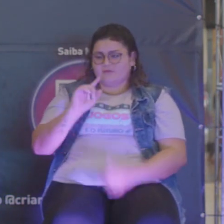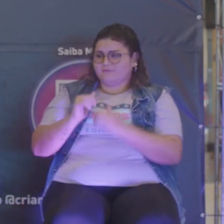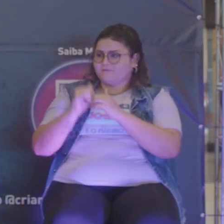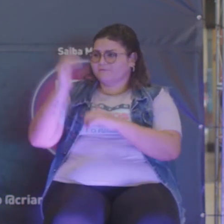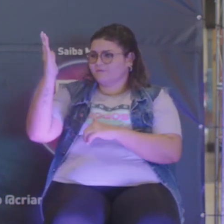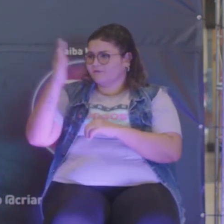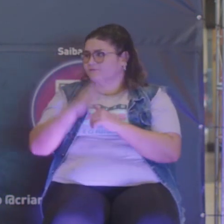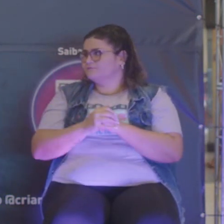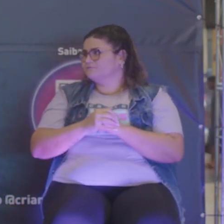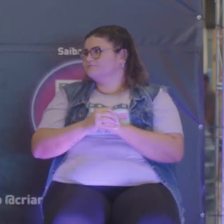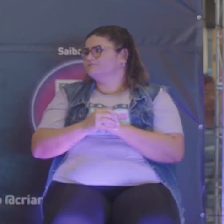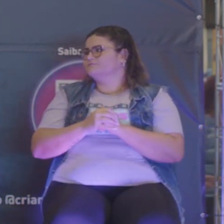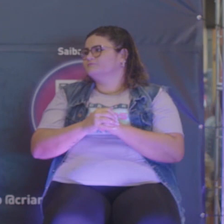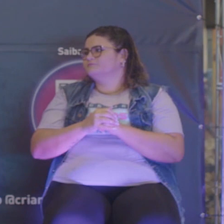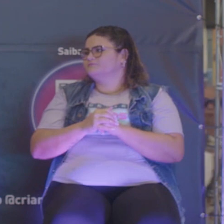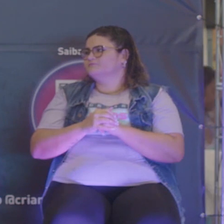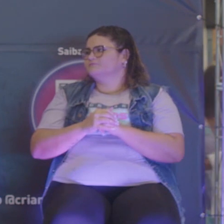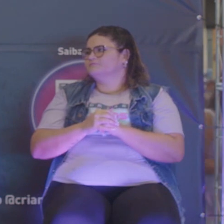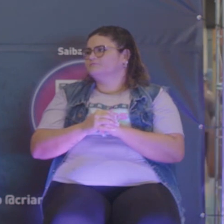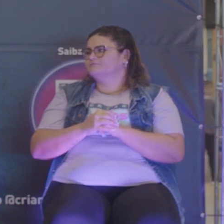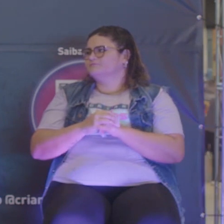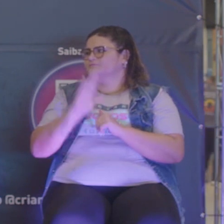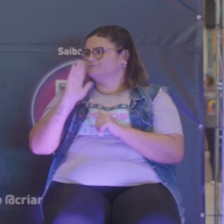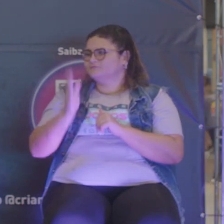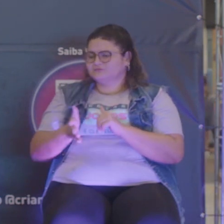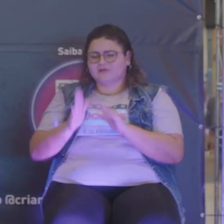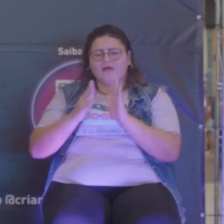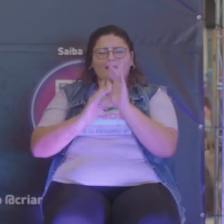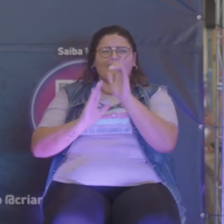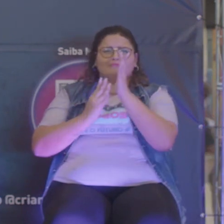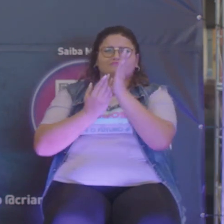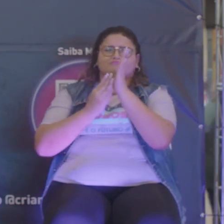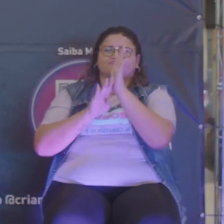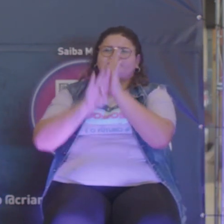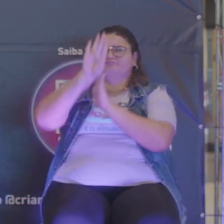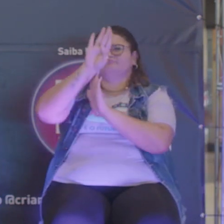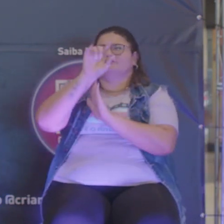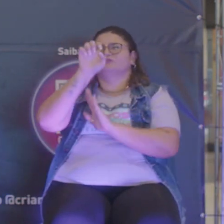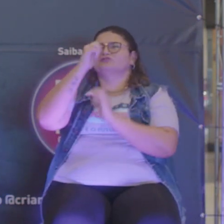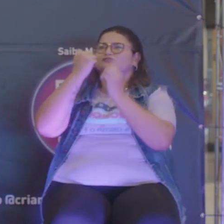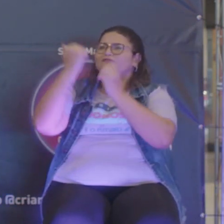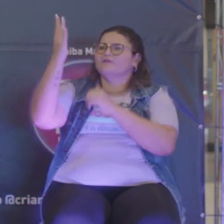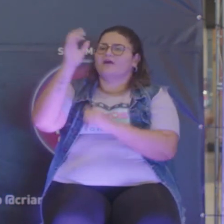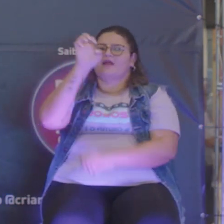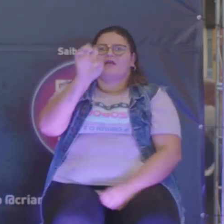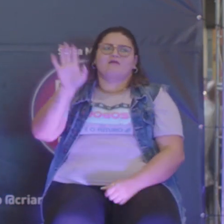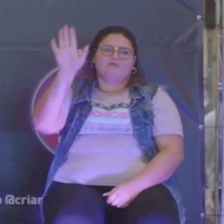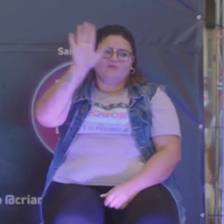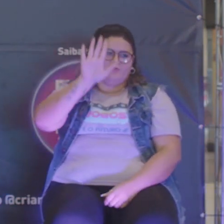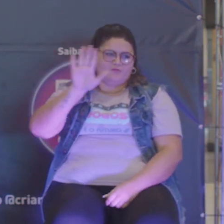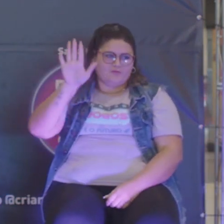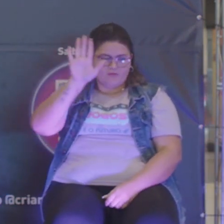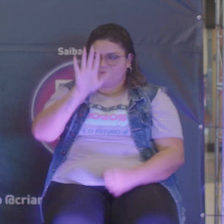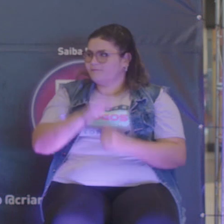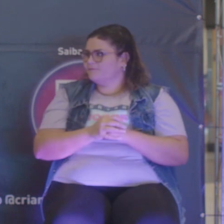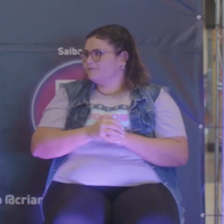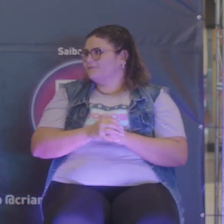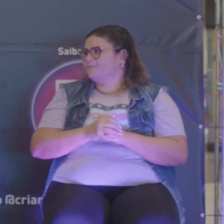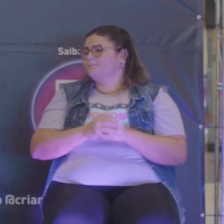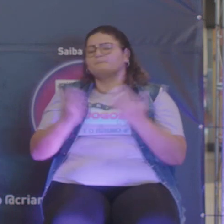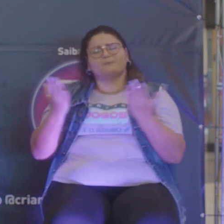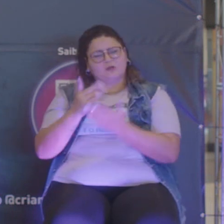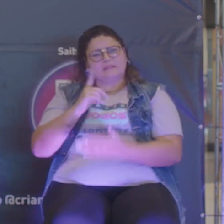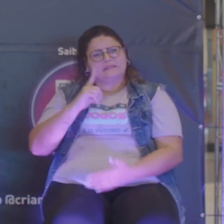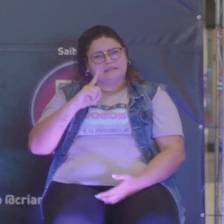piada. Já subiu tanto de nível, tem que jogar na Europa. Então basicamente isso está acontecendo com o Brasil. Então hoje a gente tem